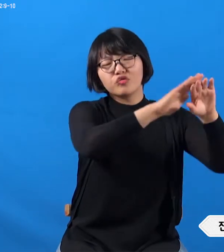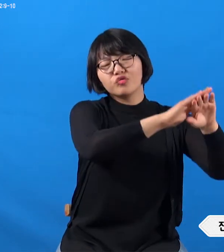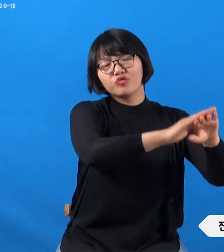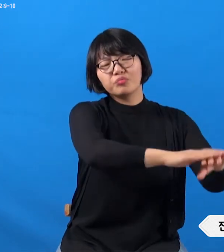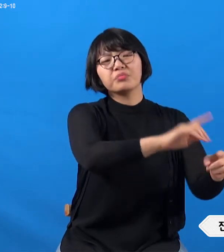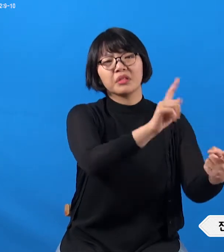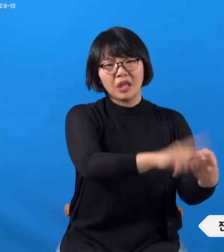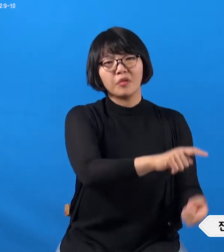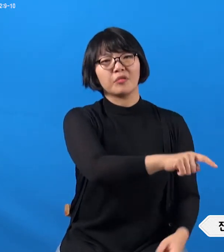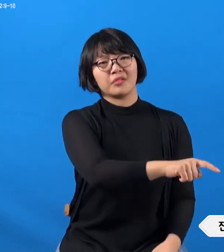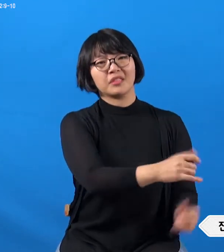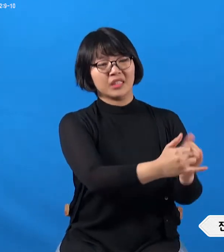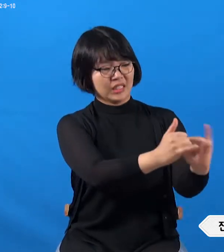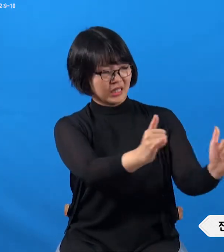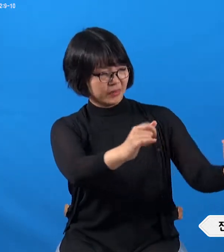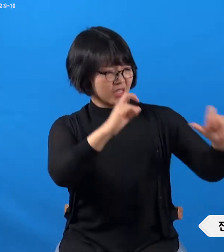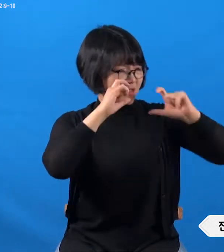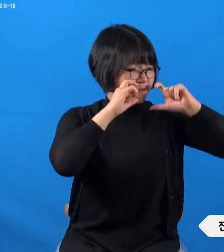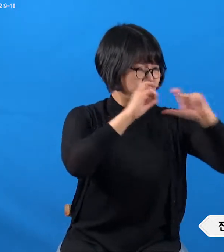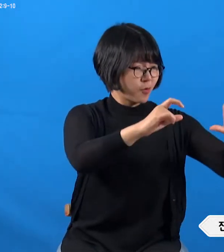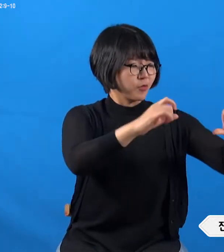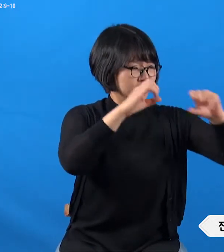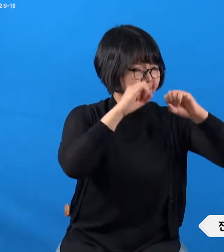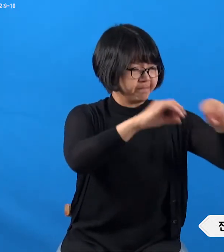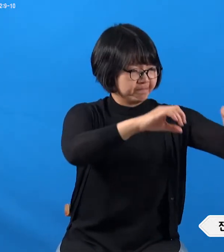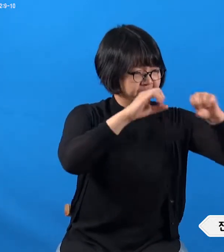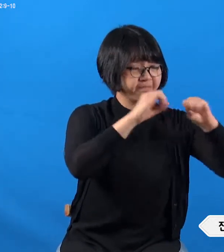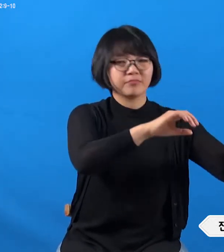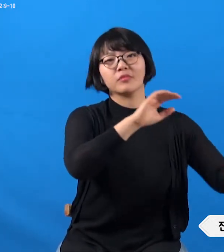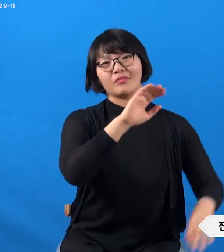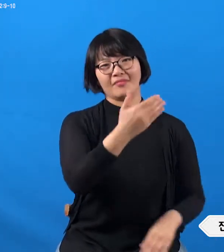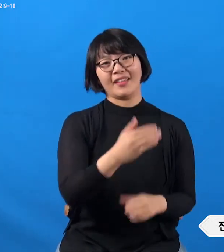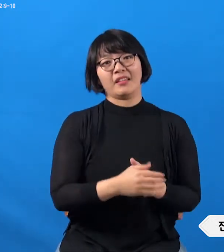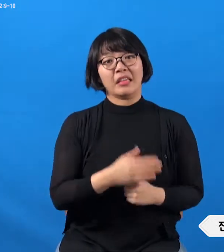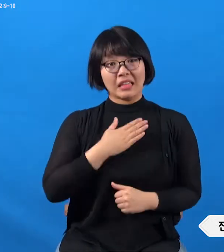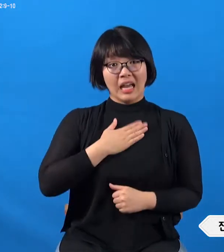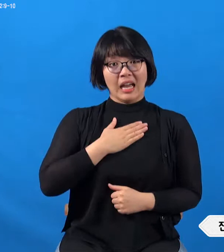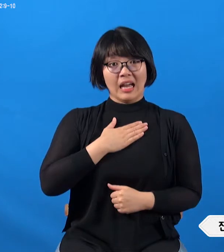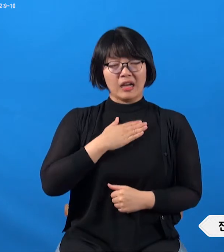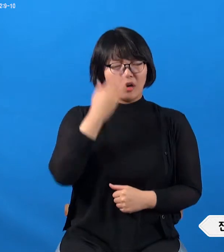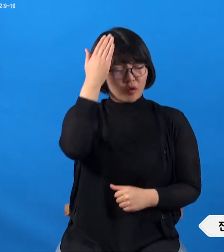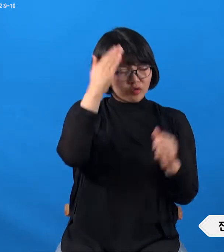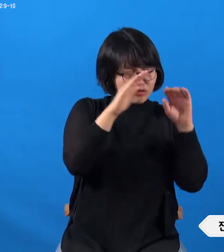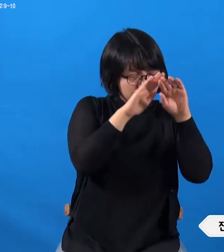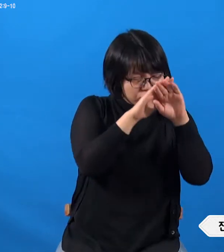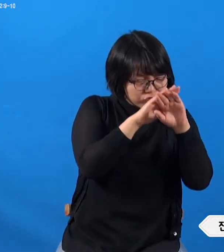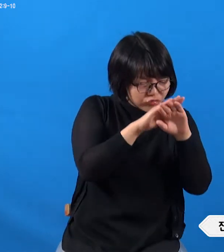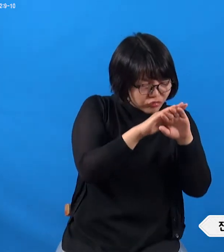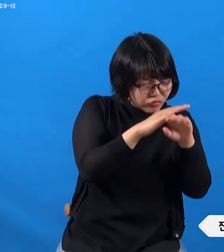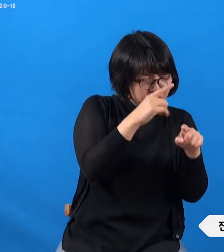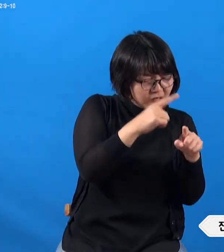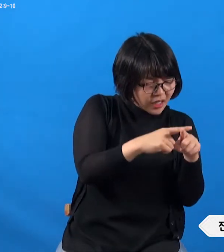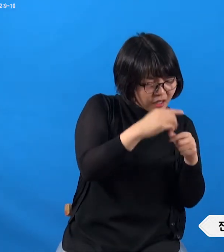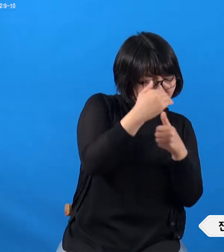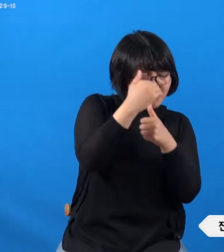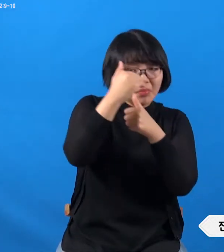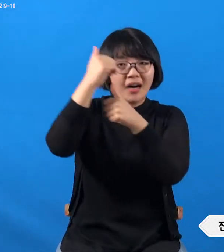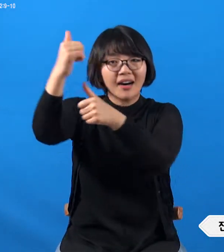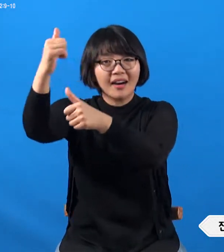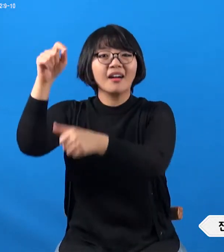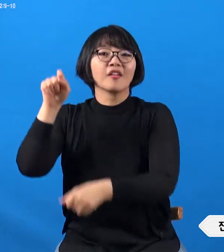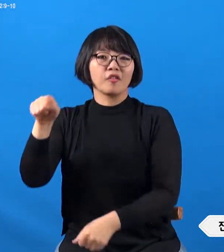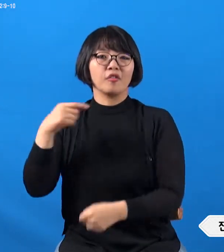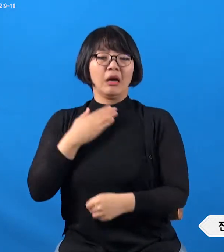향해 하나님 말씀합니다. 어둠 가운데 있는 너희를 선택하여 불러낸 하나님의 그